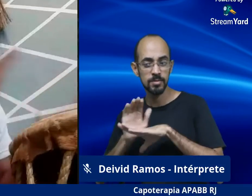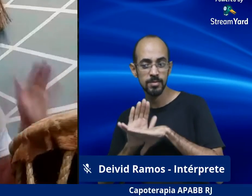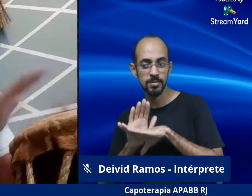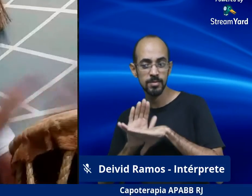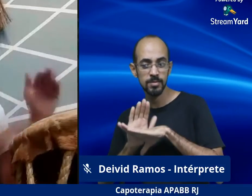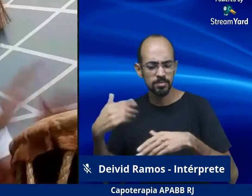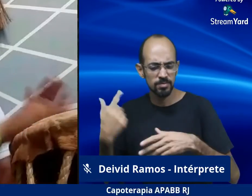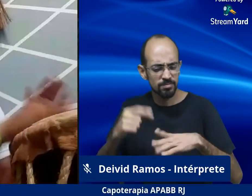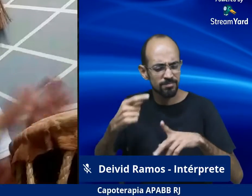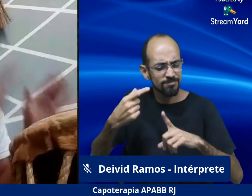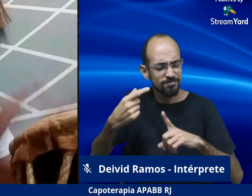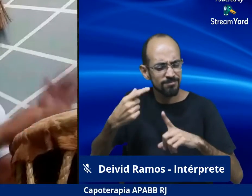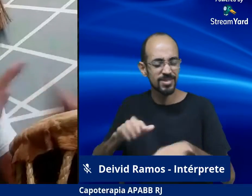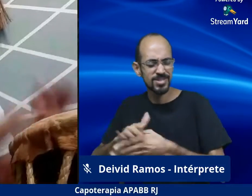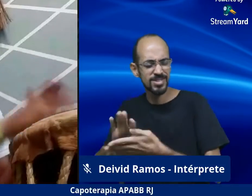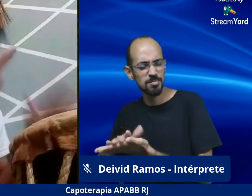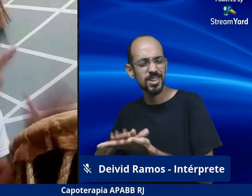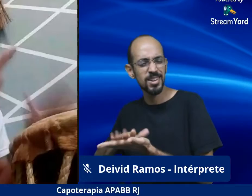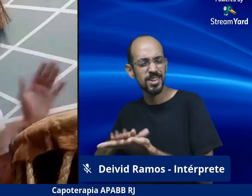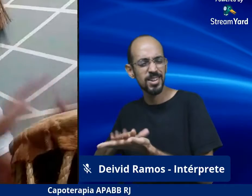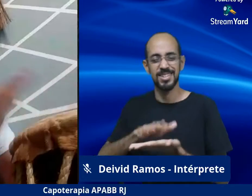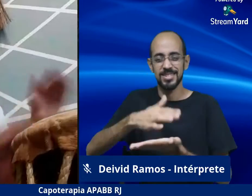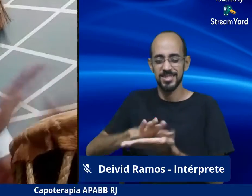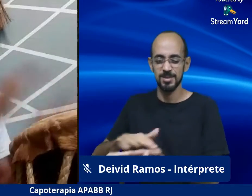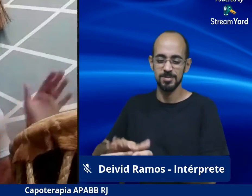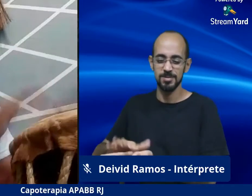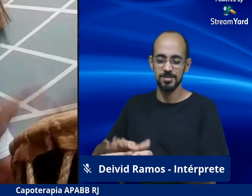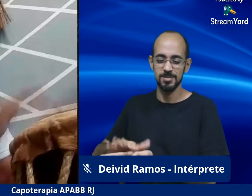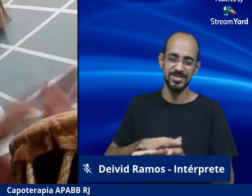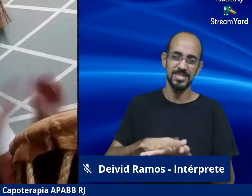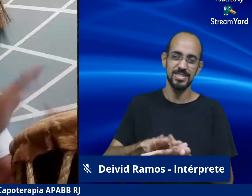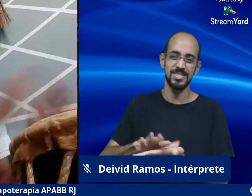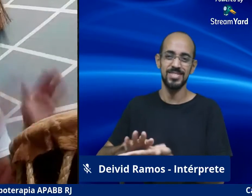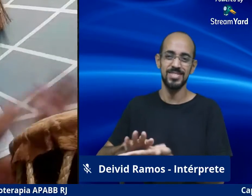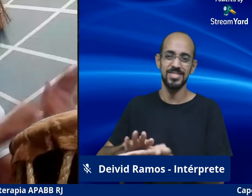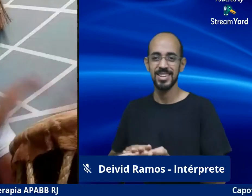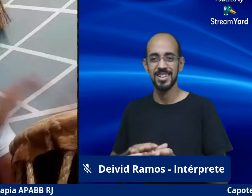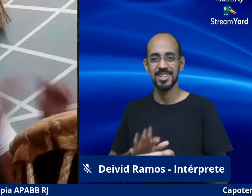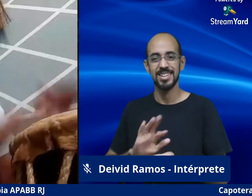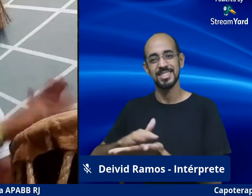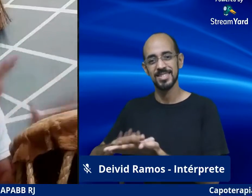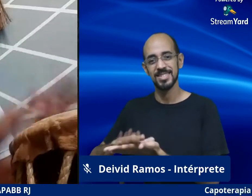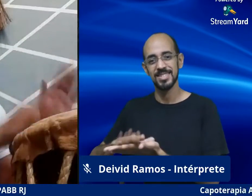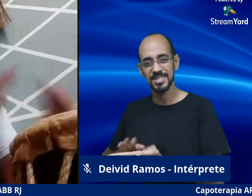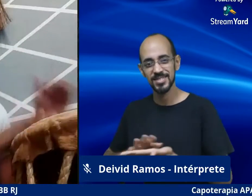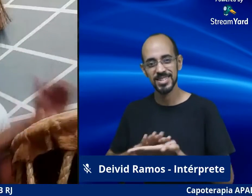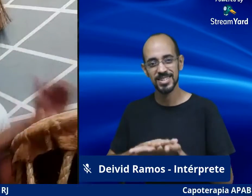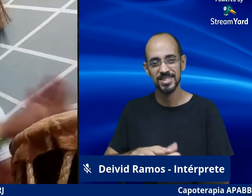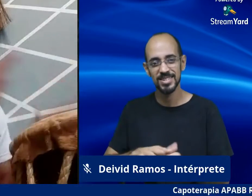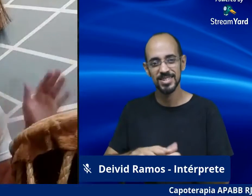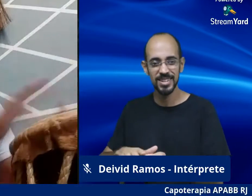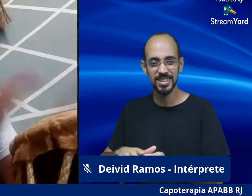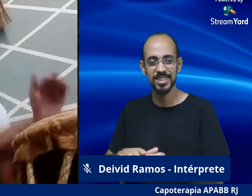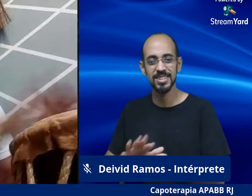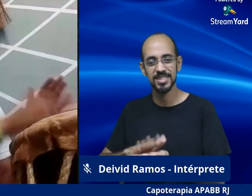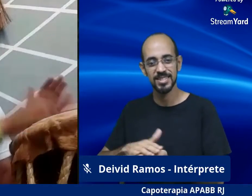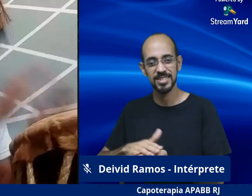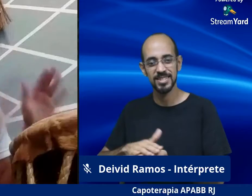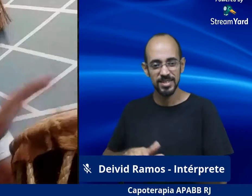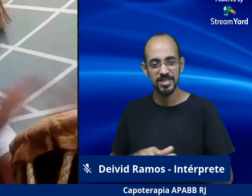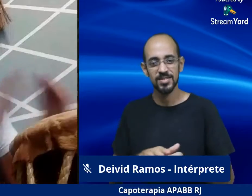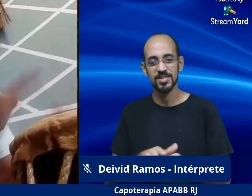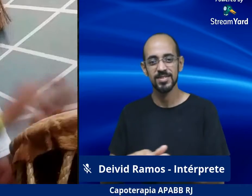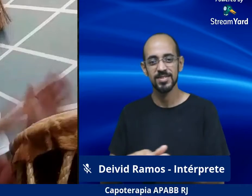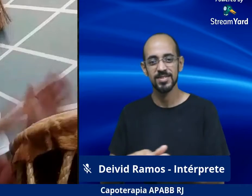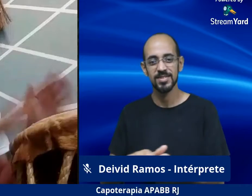palmadas. Samba, samba, samba Lelê. Samba, samba, samba lá. Samba, samba, samba Lelê. Samba, samba,